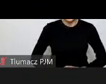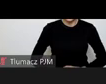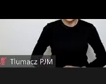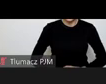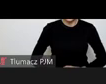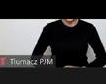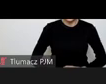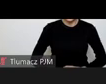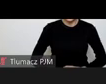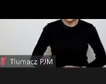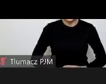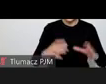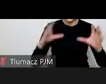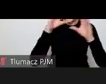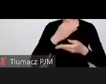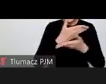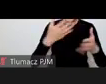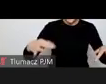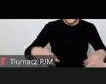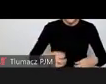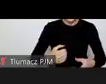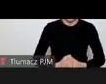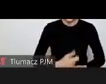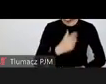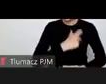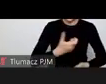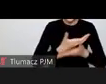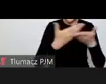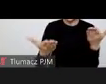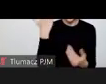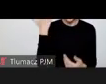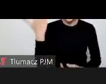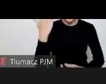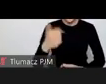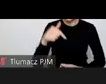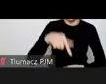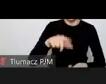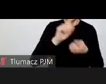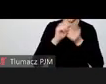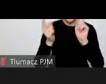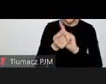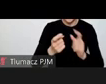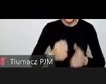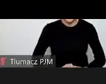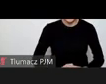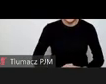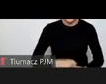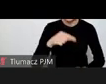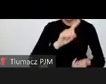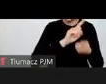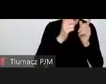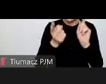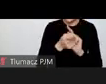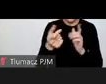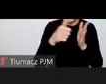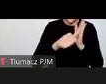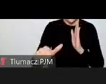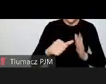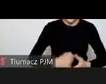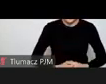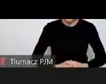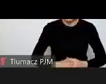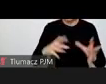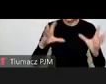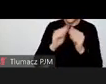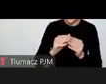Szanowni Państwo, chciałbym Państwa bardzo serdecznie przywitać na spotkaniu szczególnym z osobą, która